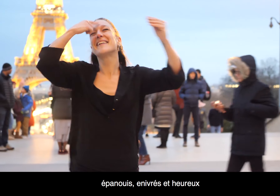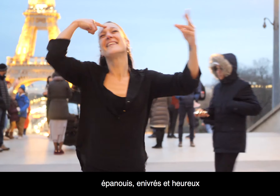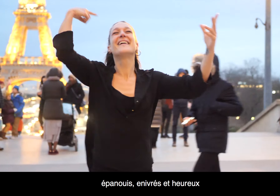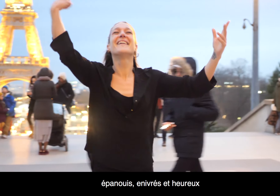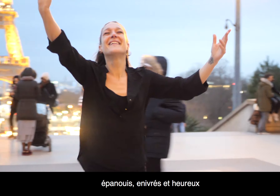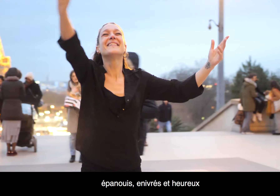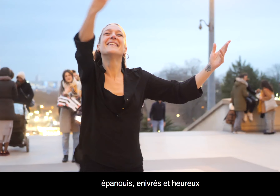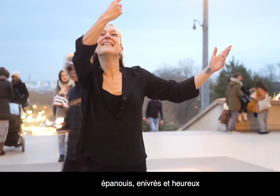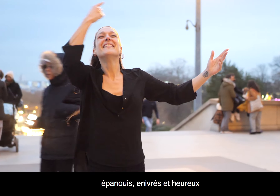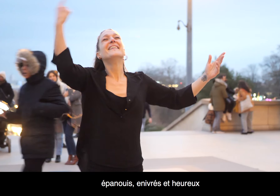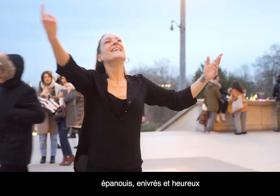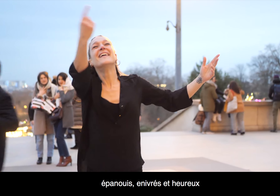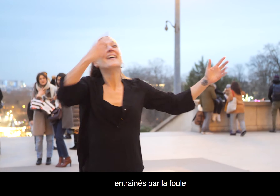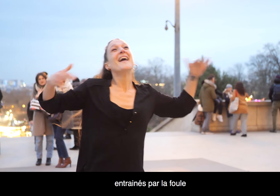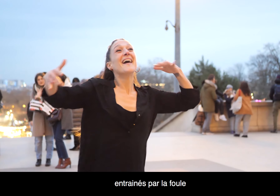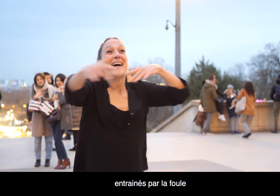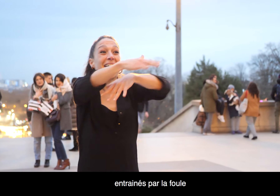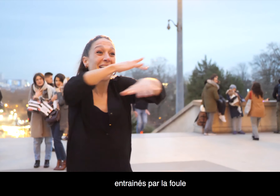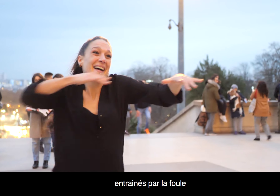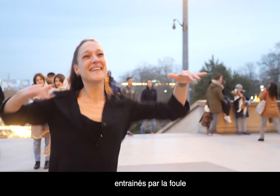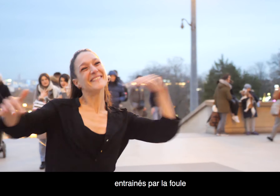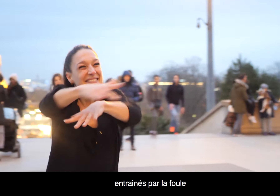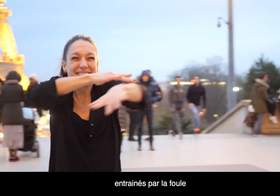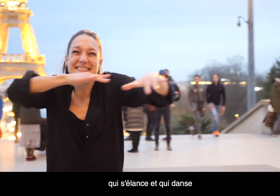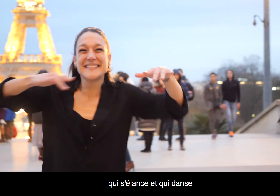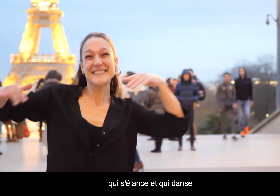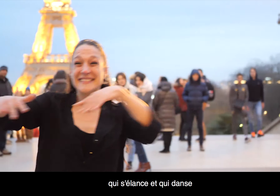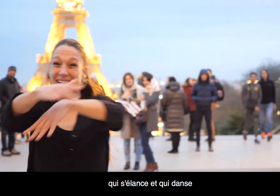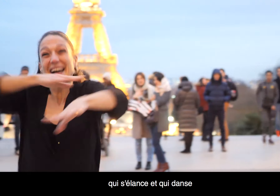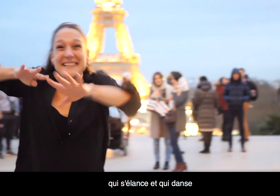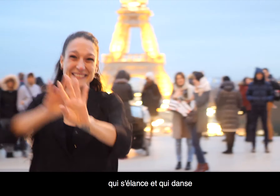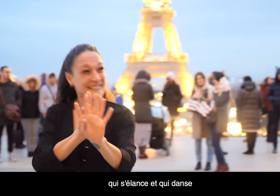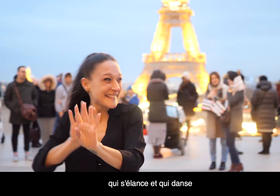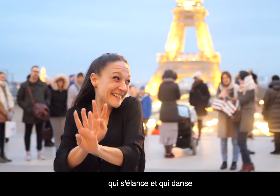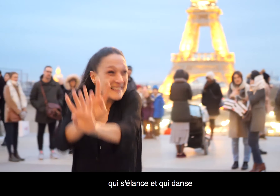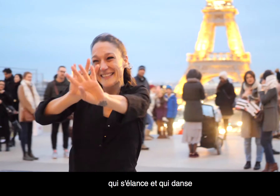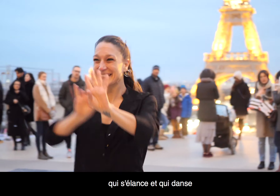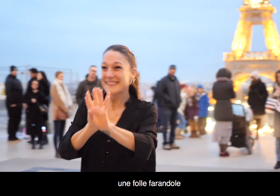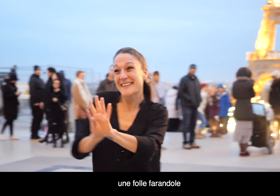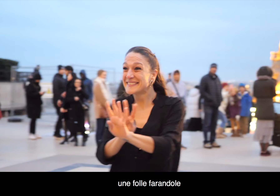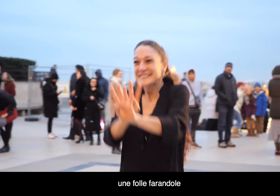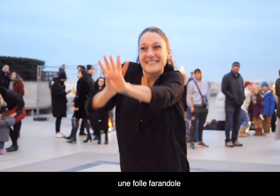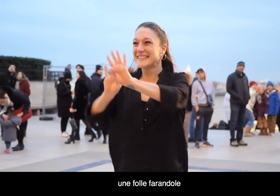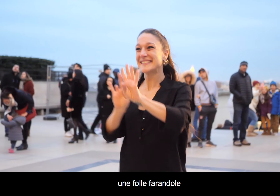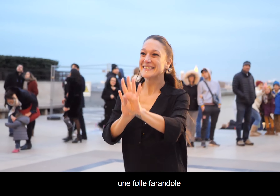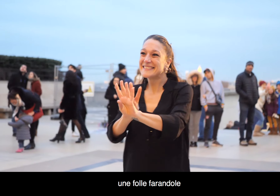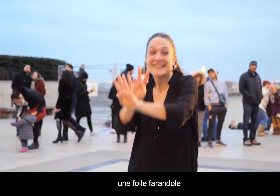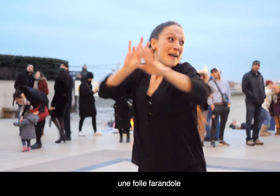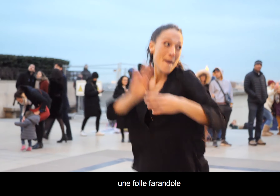et heureux. Entraînés par la foule qui s'élance et qui danse une folle farandole, nos